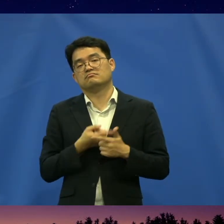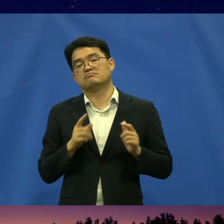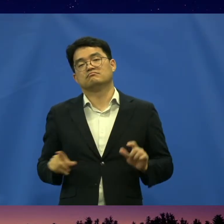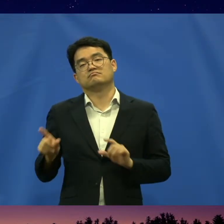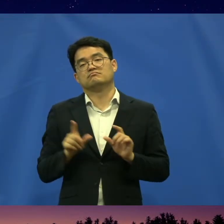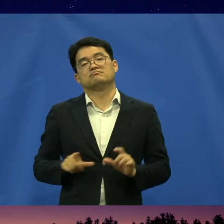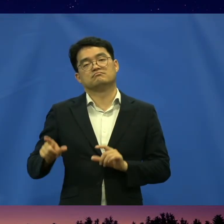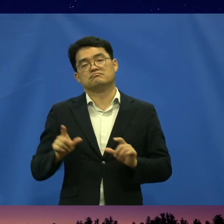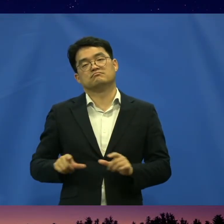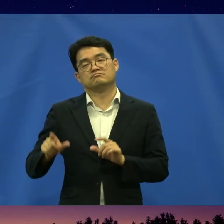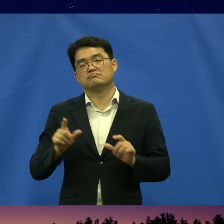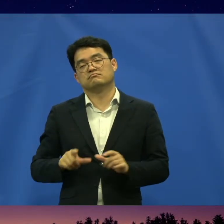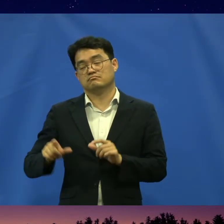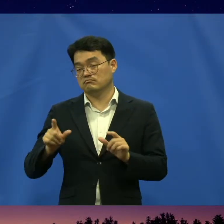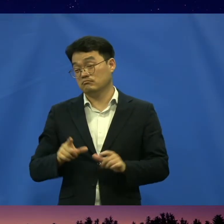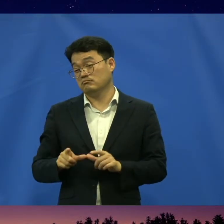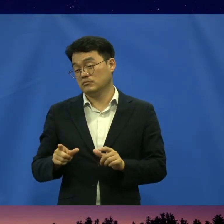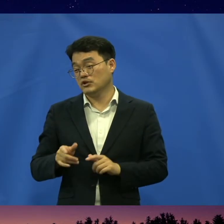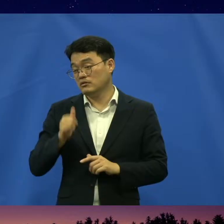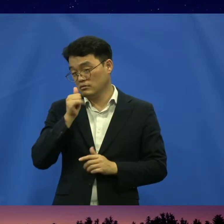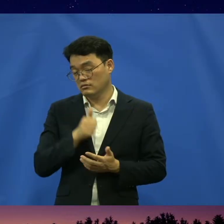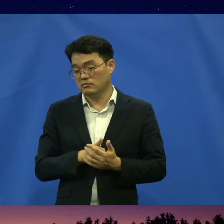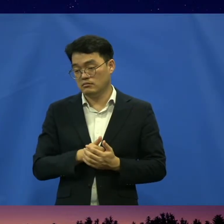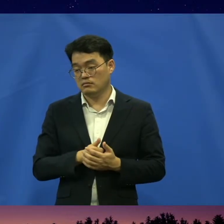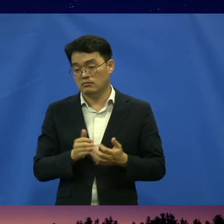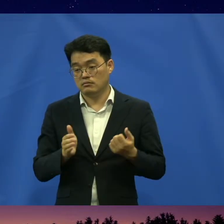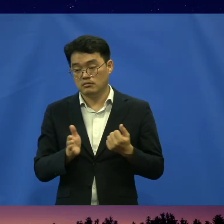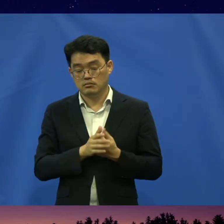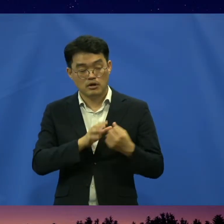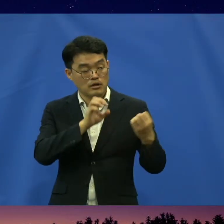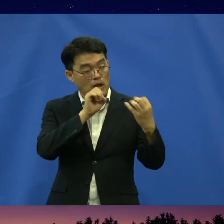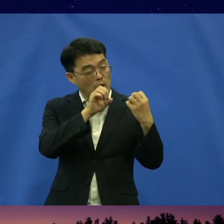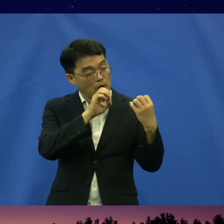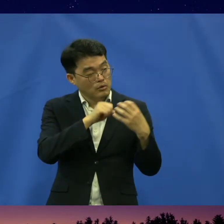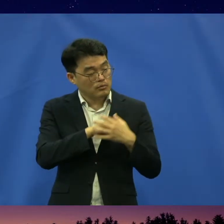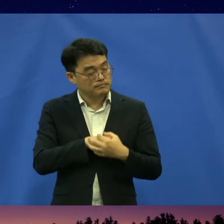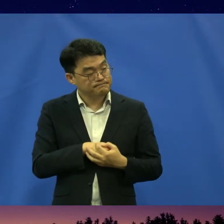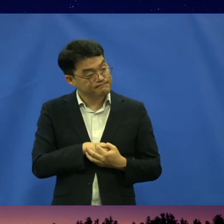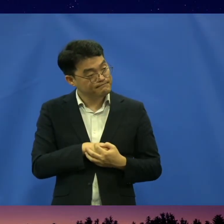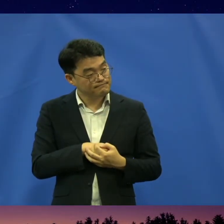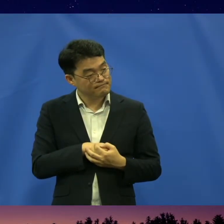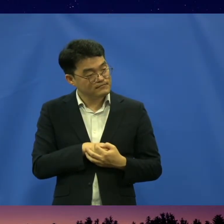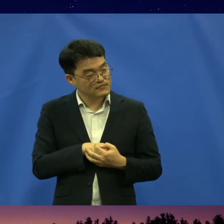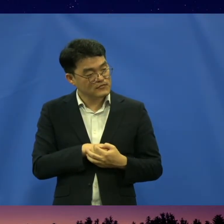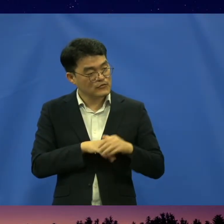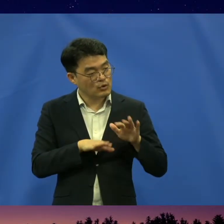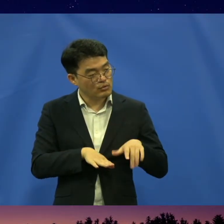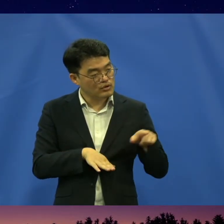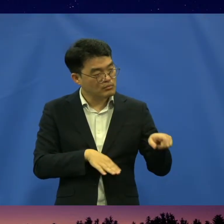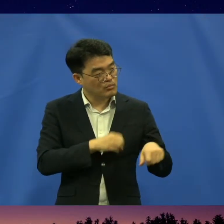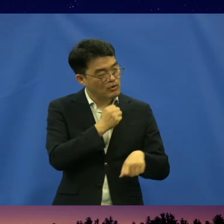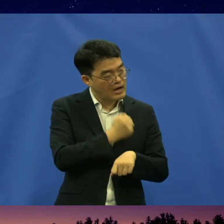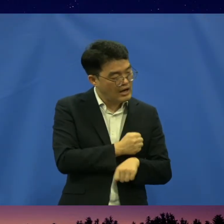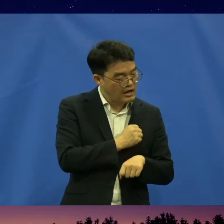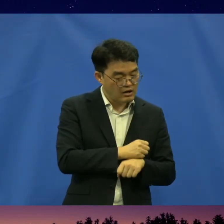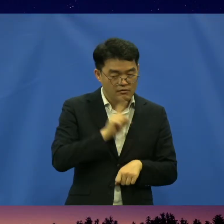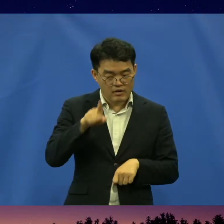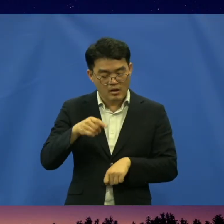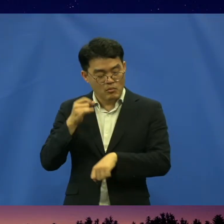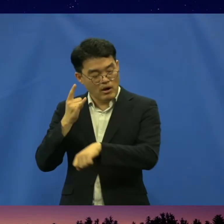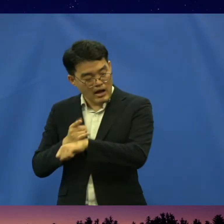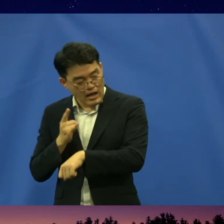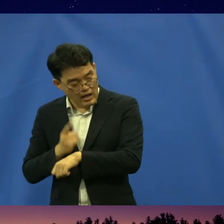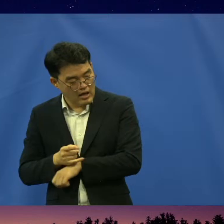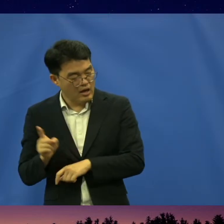그러니까 대화를 해도 산만해요. 뭐 오늘은 이거 하겠다고 그러고, 오늘은 저거 하겠다고